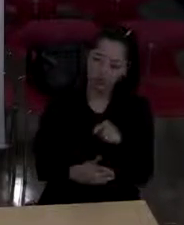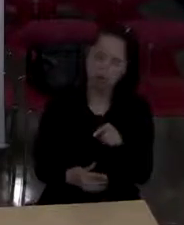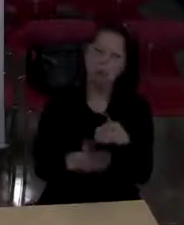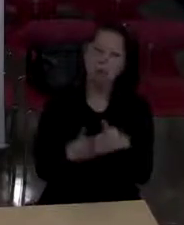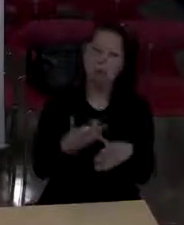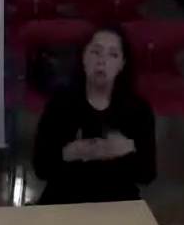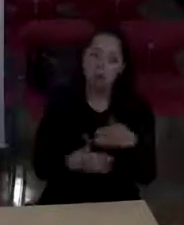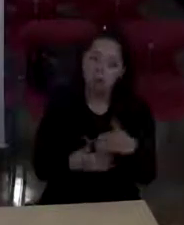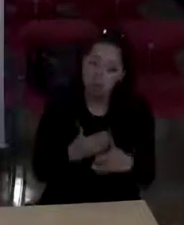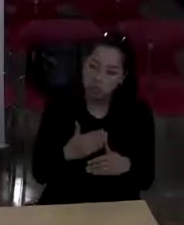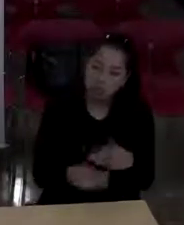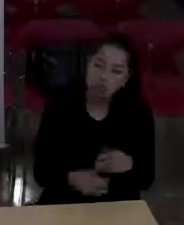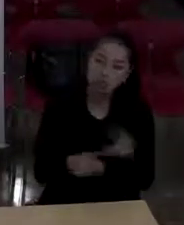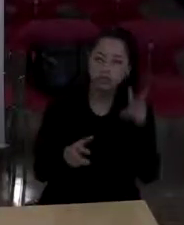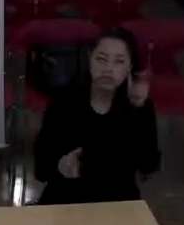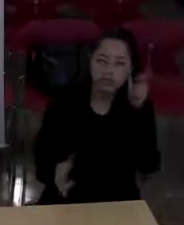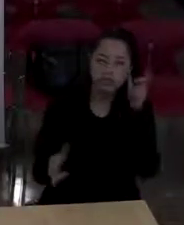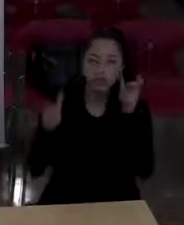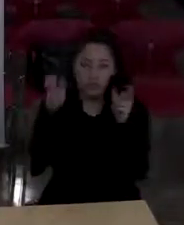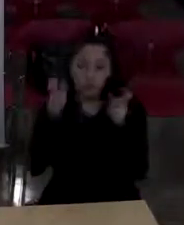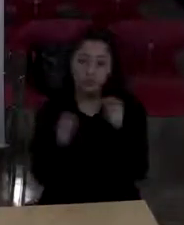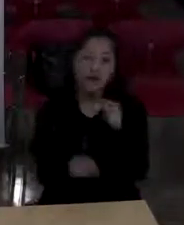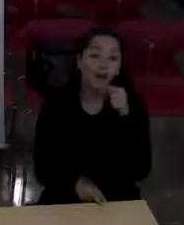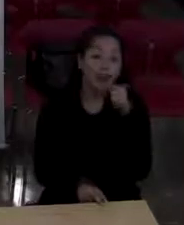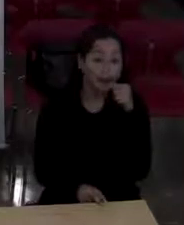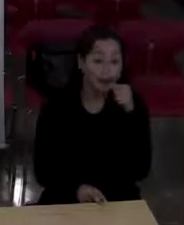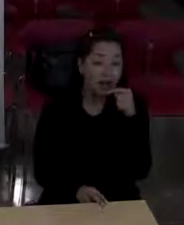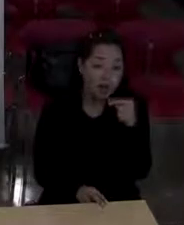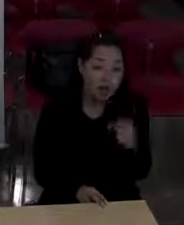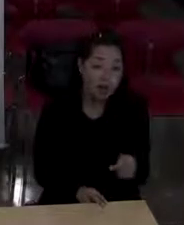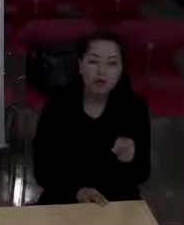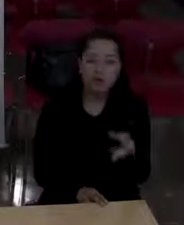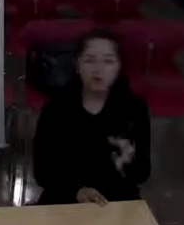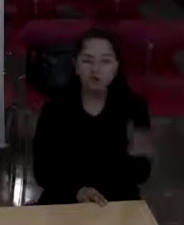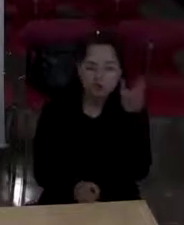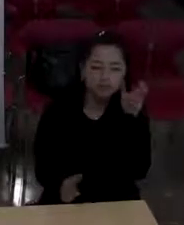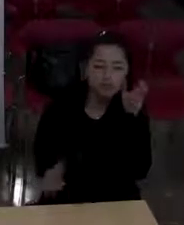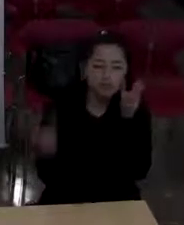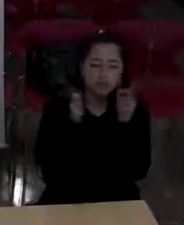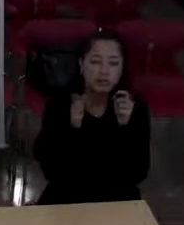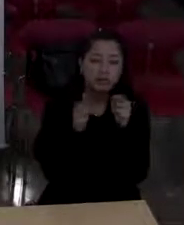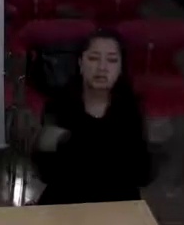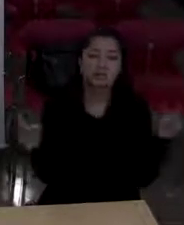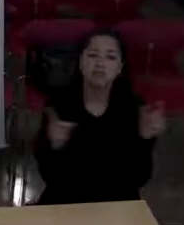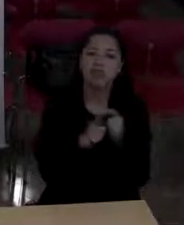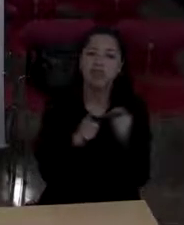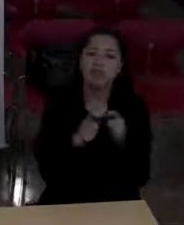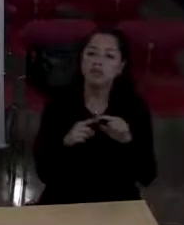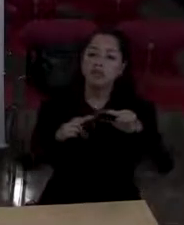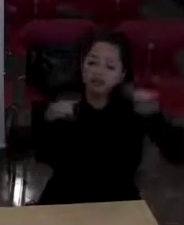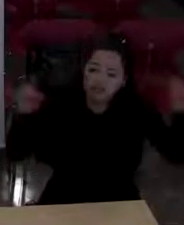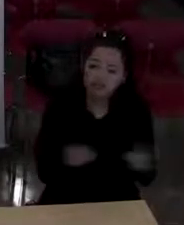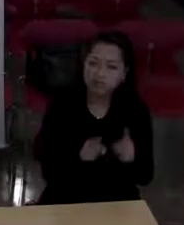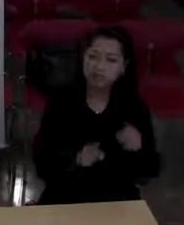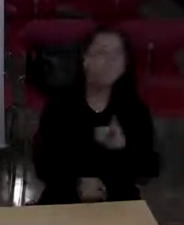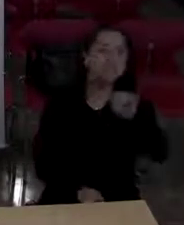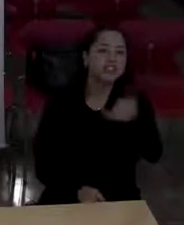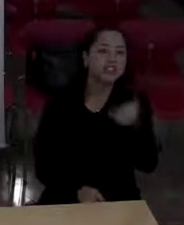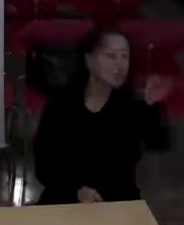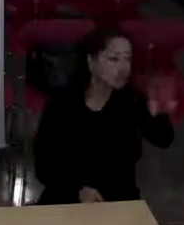de lenguaje a través de la lengua es muy concreta y es basada en esas experiencias diarias y concretas que tiene el día a día.